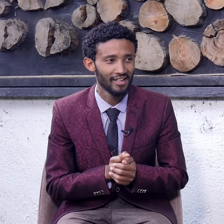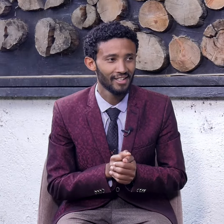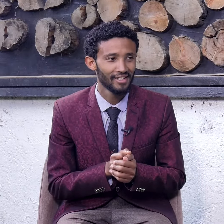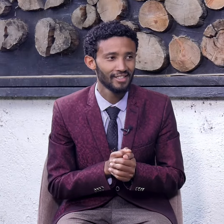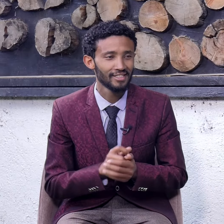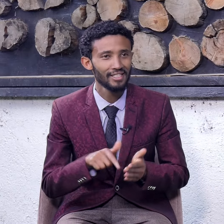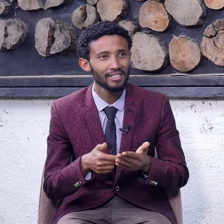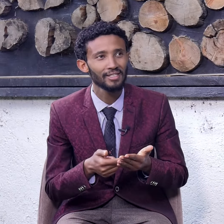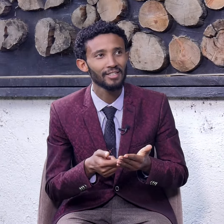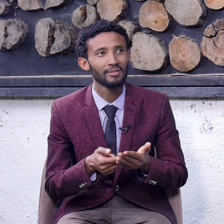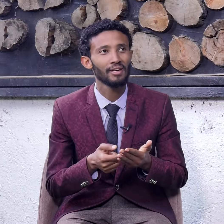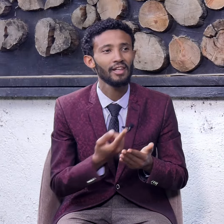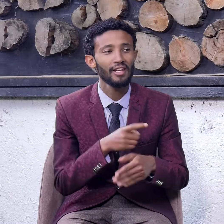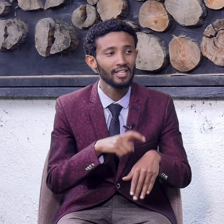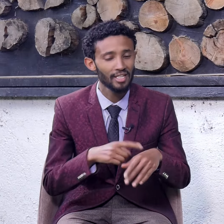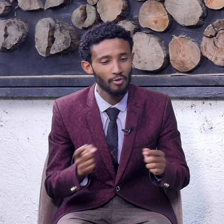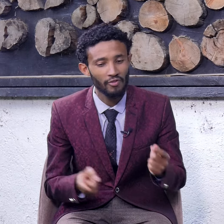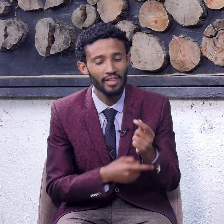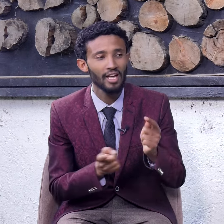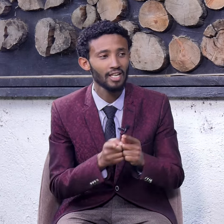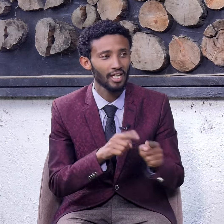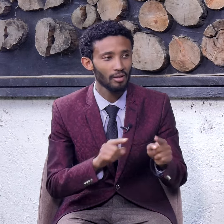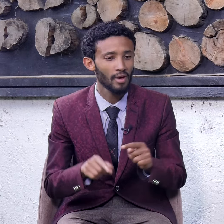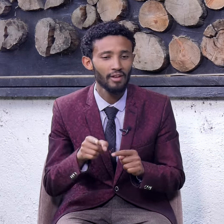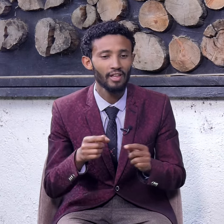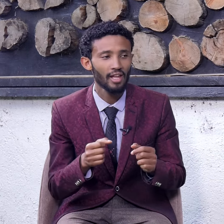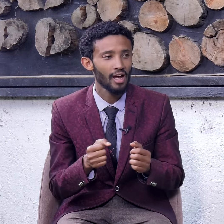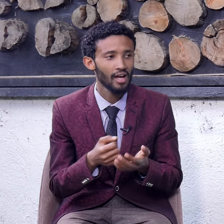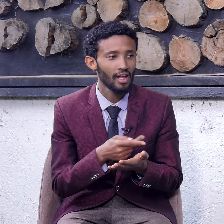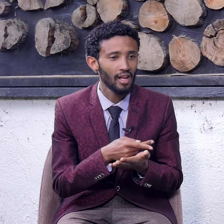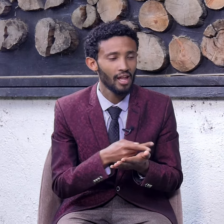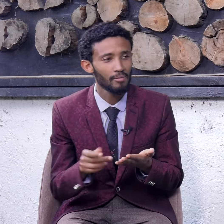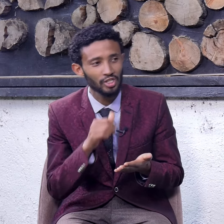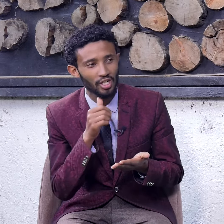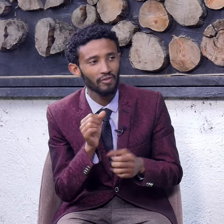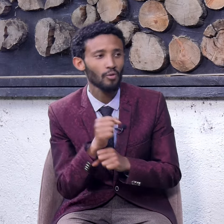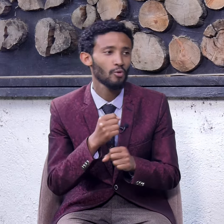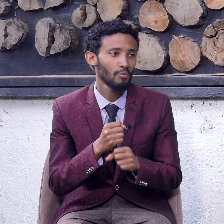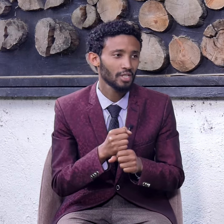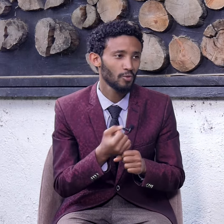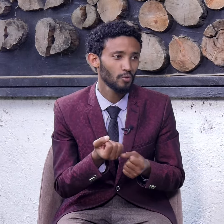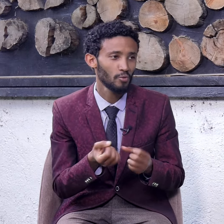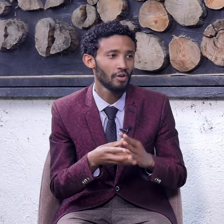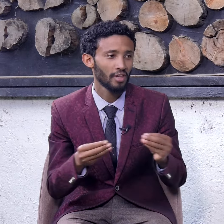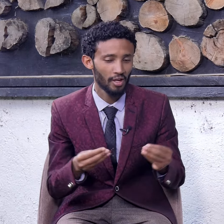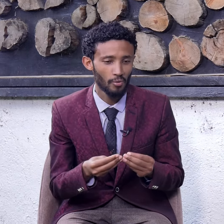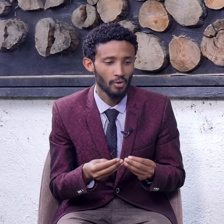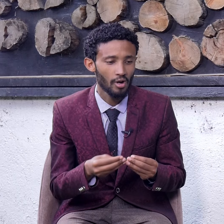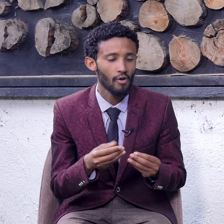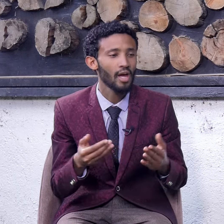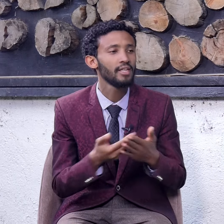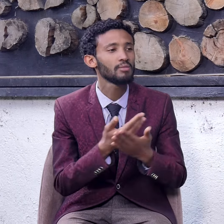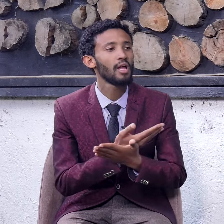ያደርጋል። ስለዚህ እንዳንድ ጊዜ ደግሞ ፈተና ያሳጋጠሉ ያን ፈተና ላለመሸነፍ ተንኮሮ መስራቱ መፍትሄ